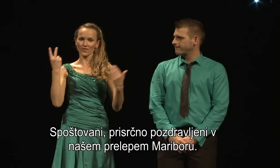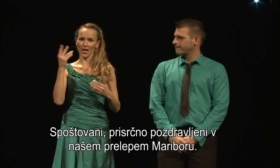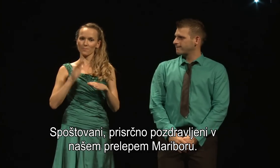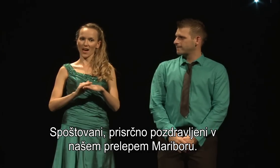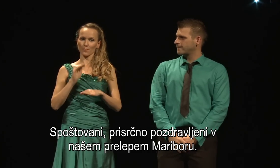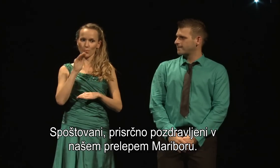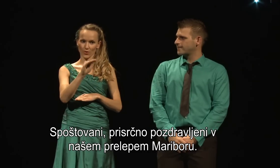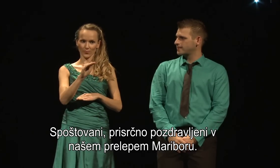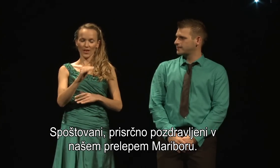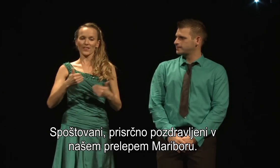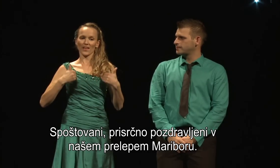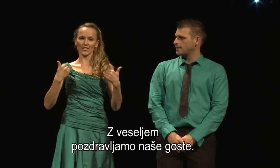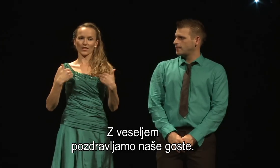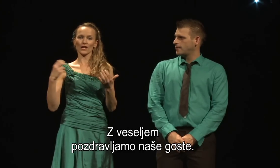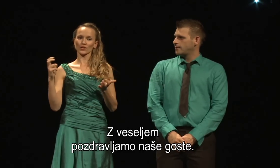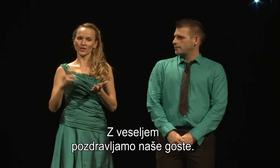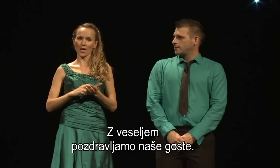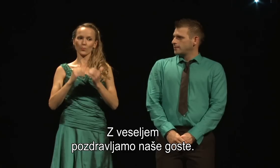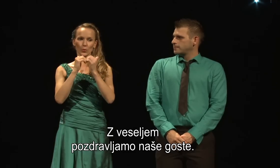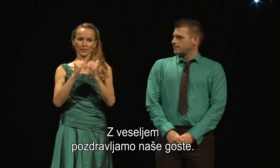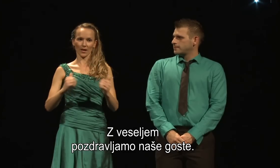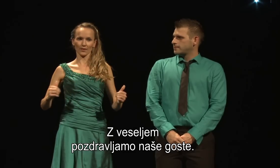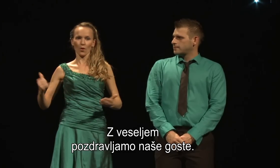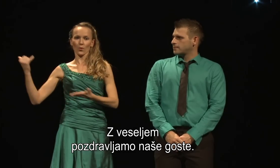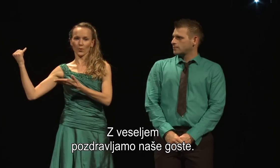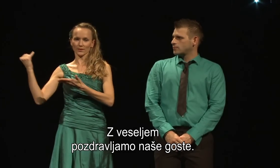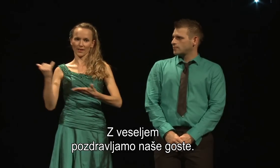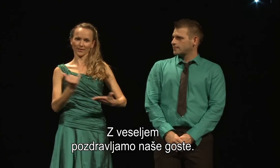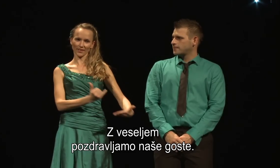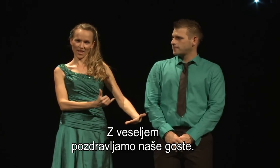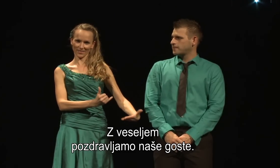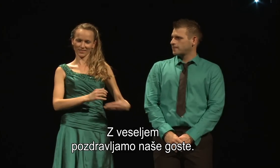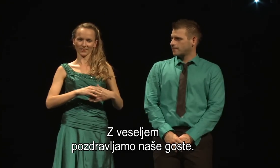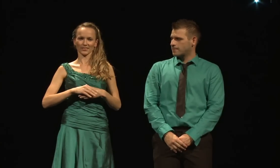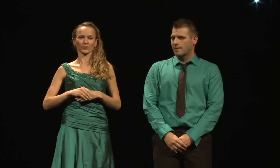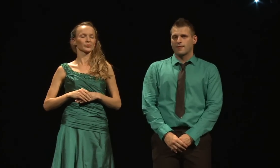Spoštovani, prisrčno pozdravljeni v našem prelepem Mariboru. Veseli nas.